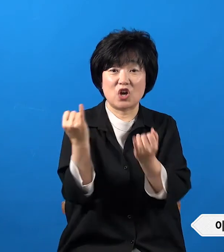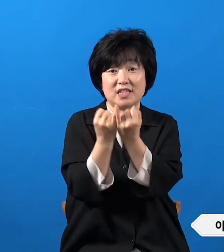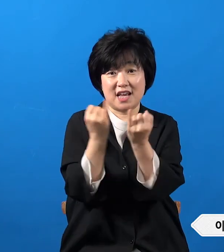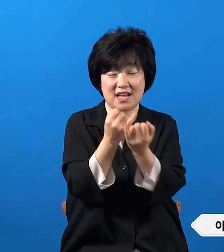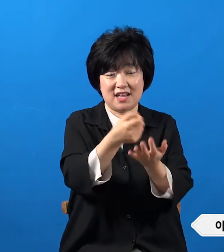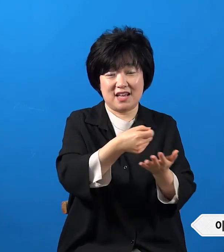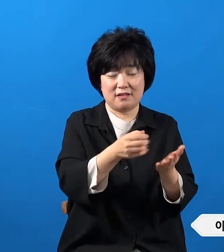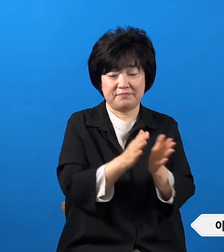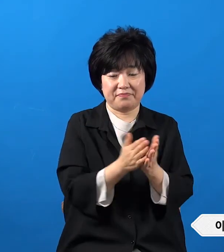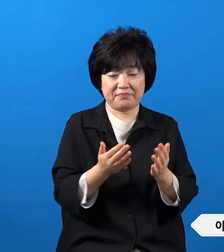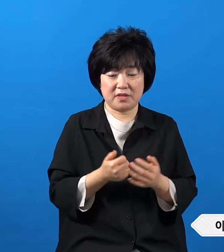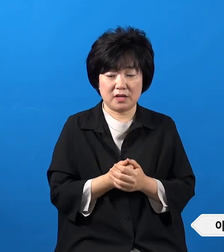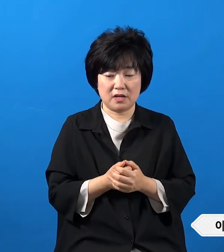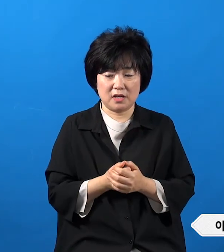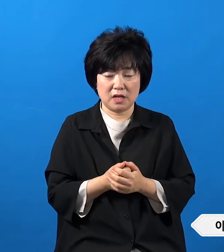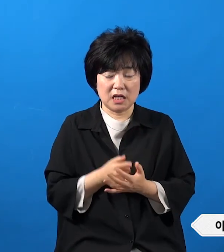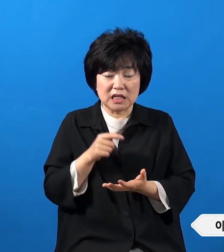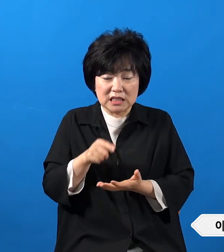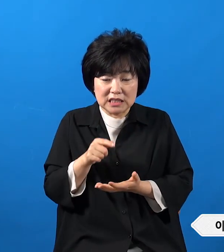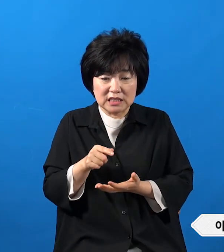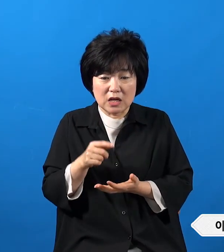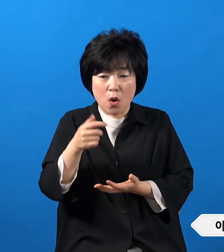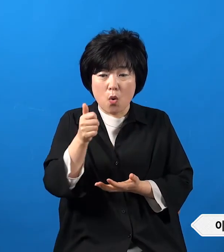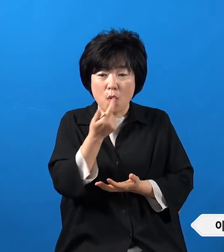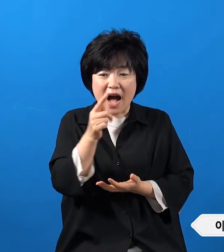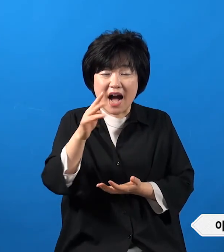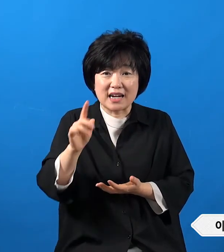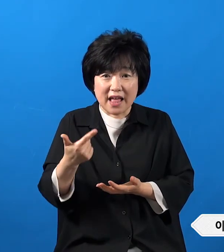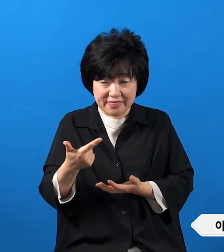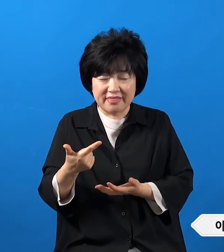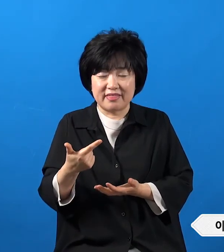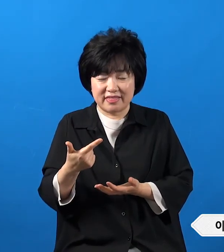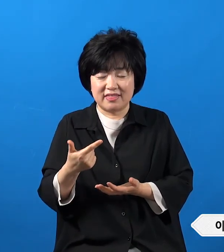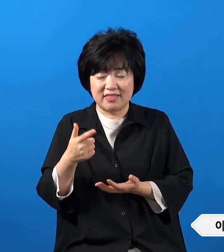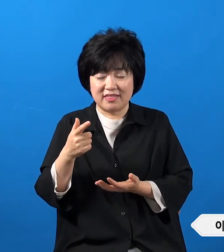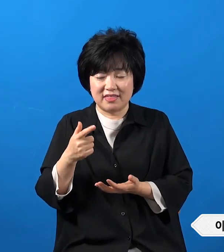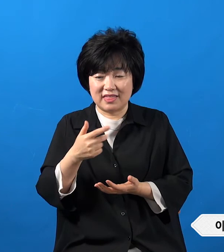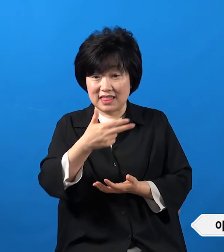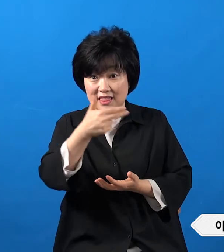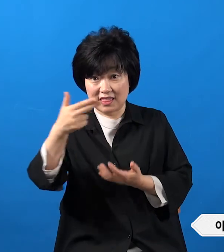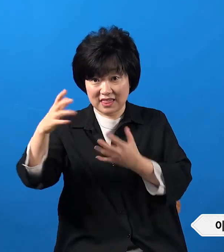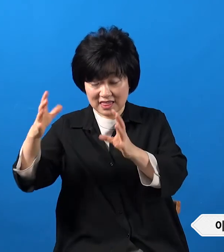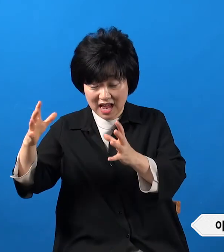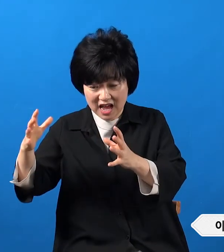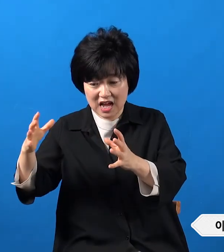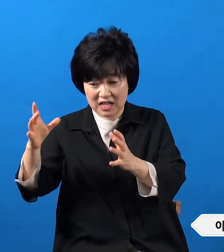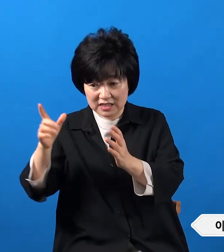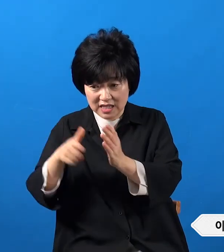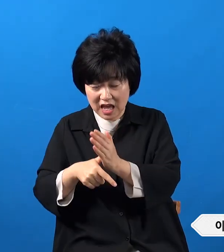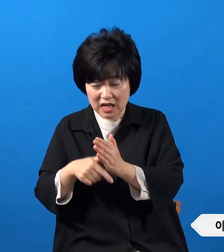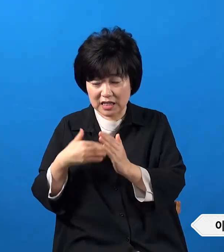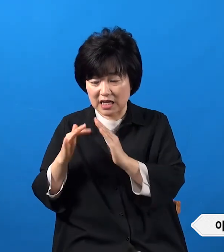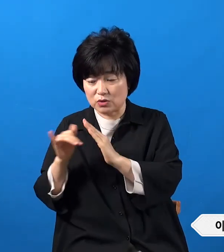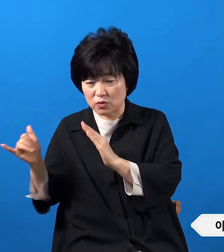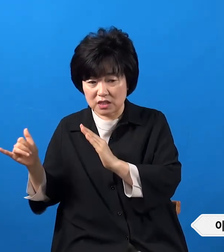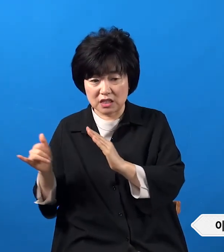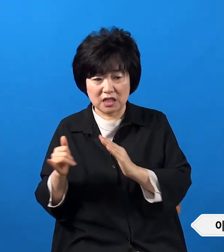가족이 유태인들을 나치 시대에 많이 숨겨주었어요. 그게 탄로가 나갔고 나중에 온 가족이 다